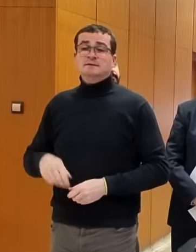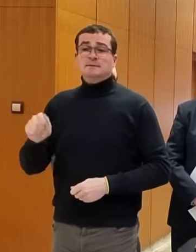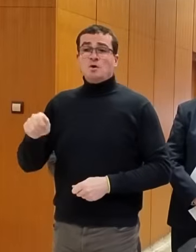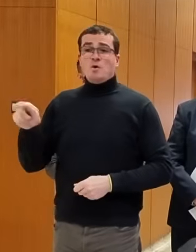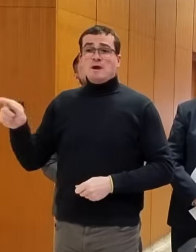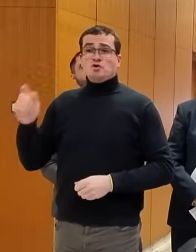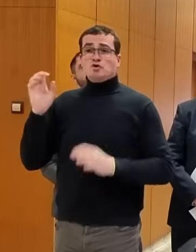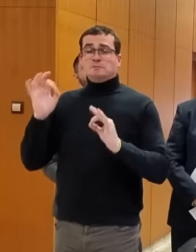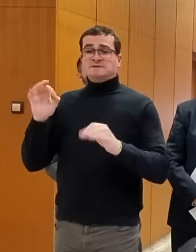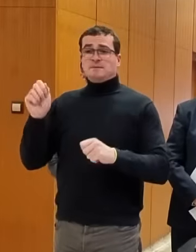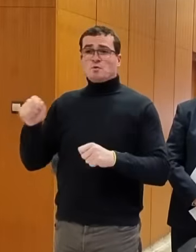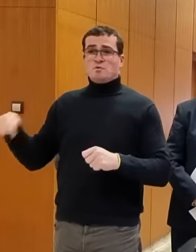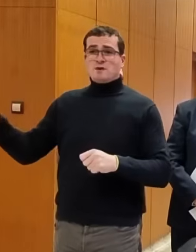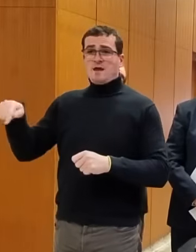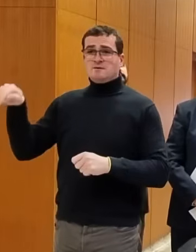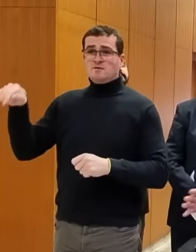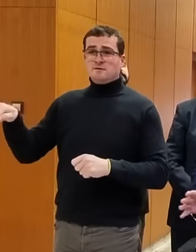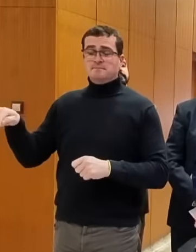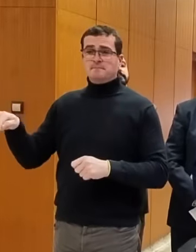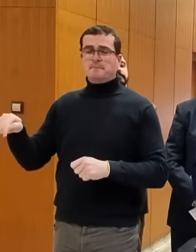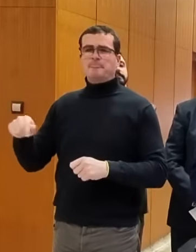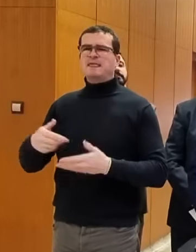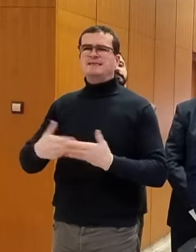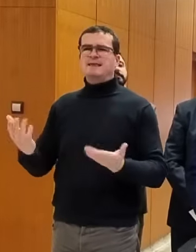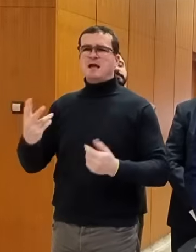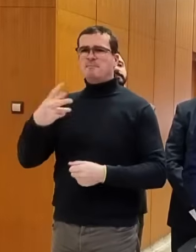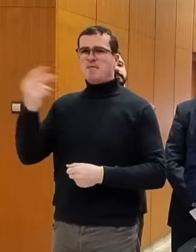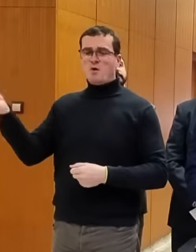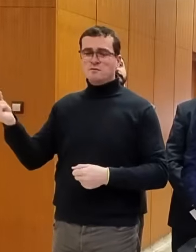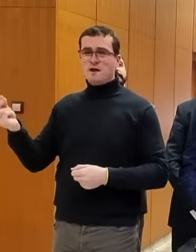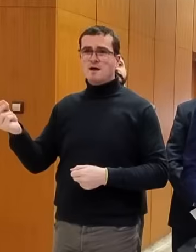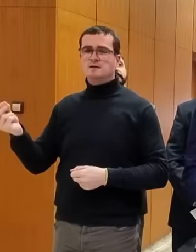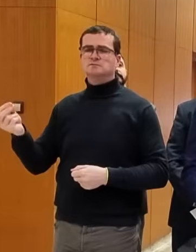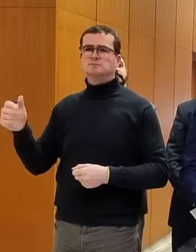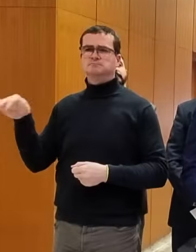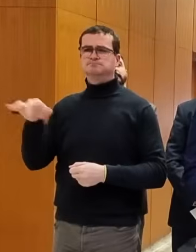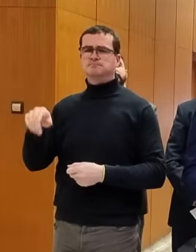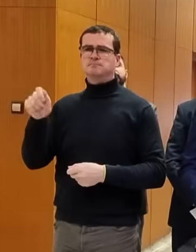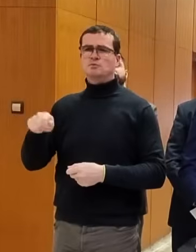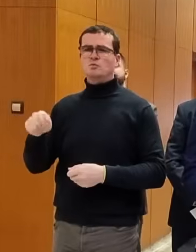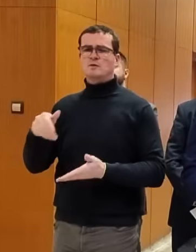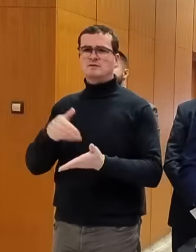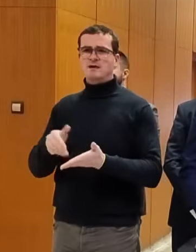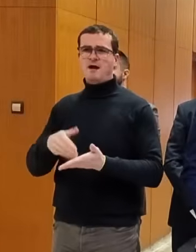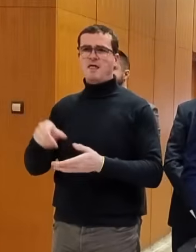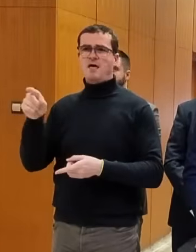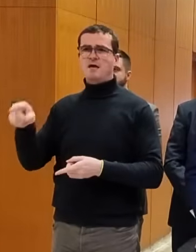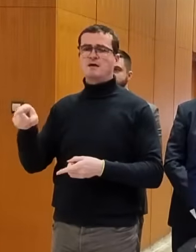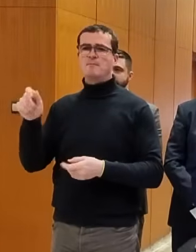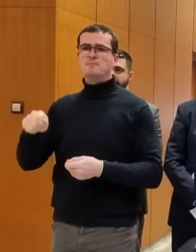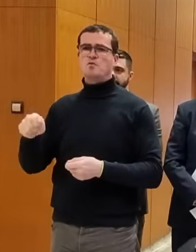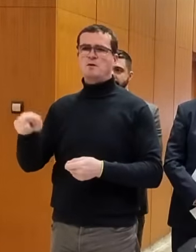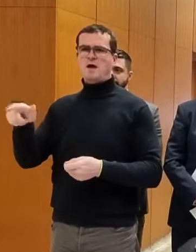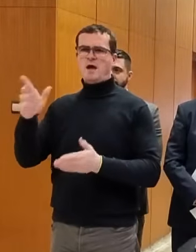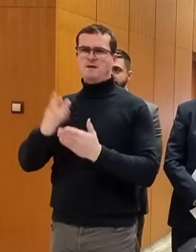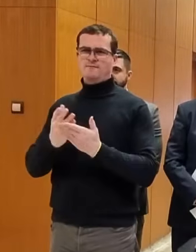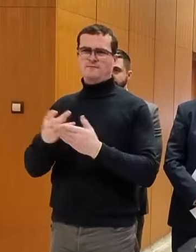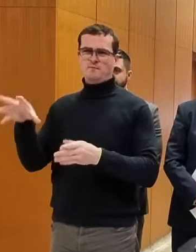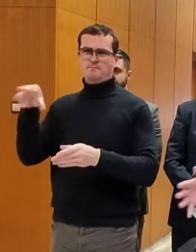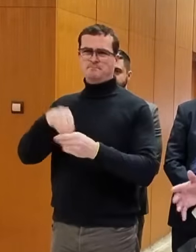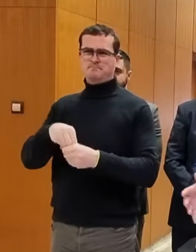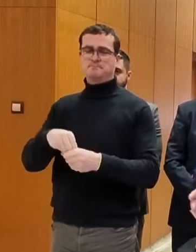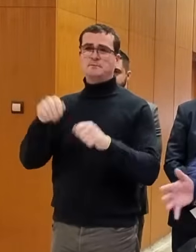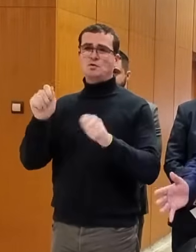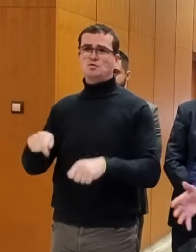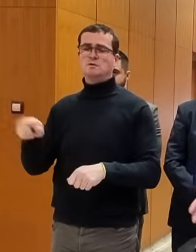Prokurátori úradu špeciálnej prokurátory nikam neodchádzajú, stávajú sa prokurátormi naďalej, prokurátory ako takej a